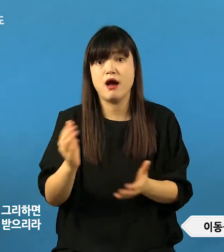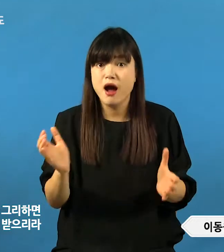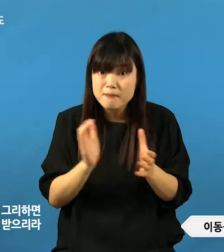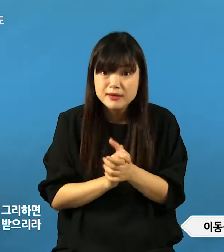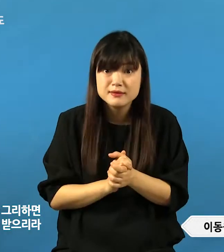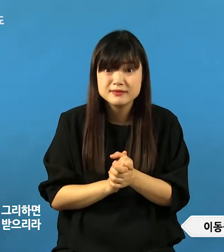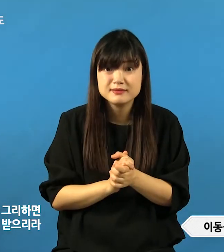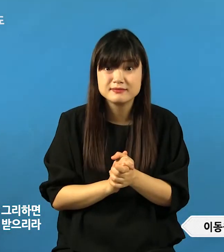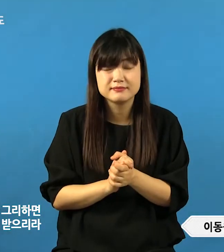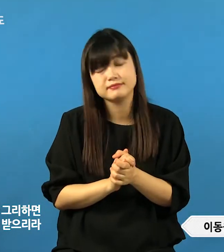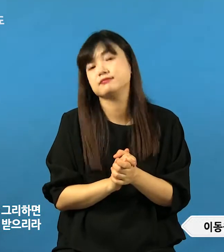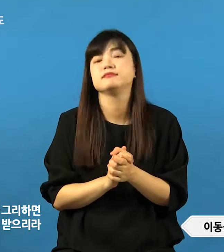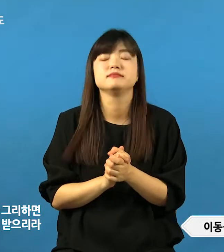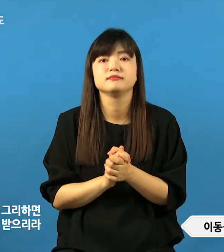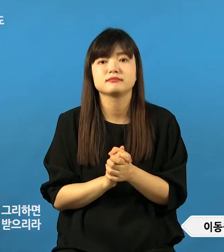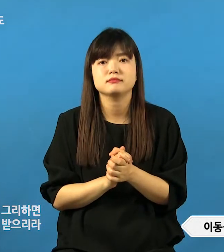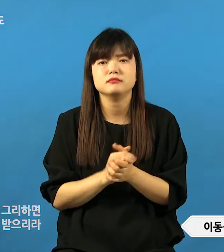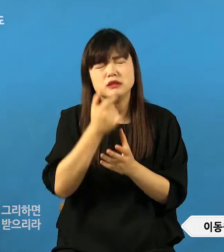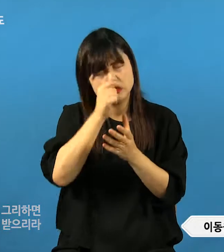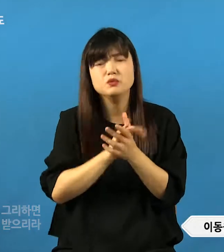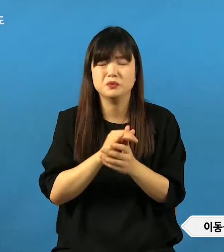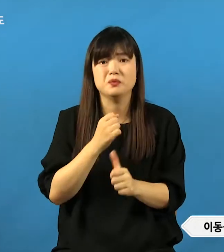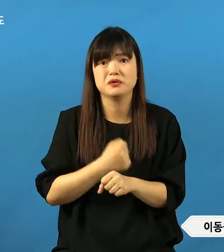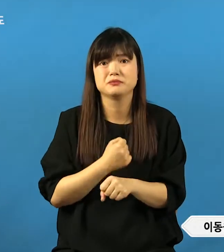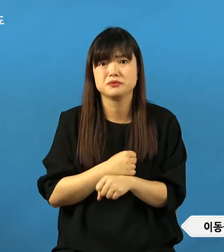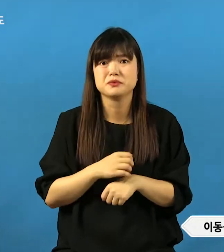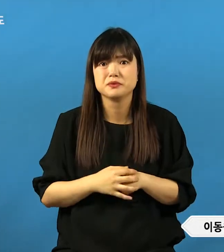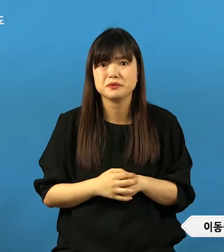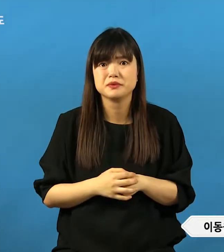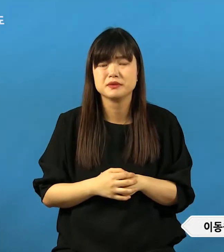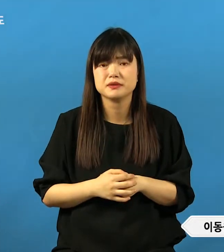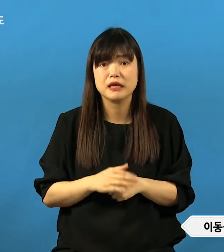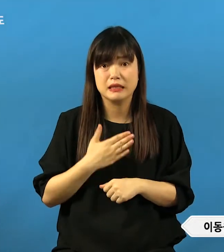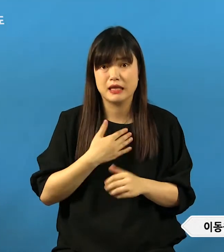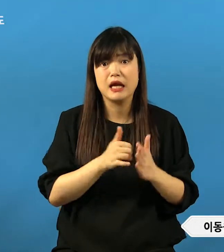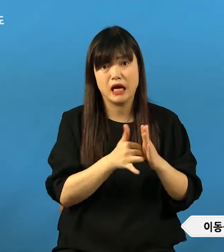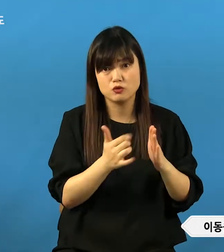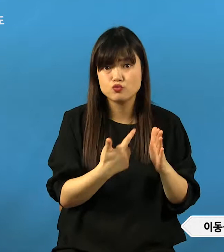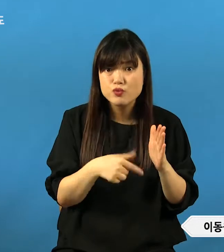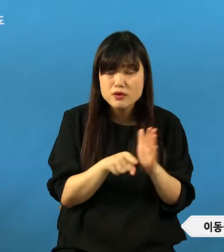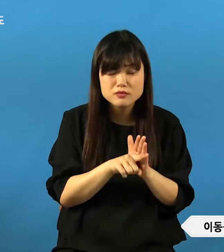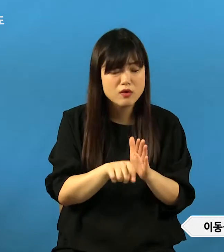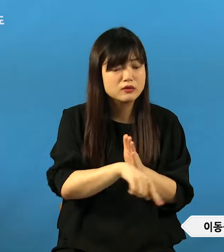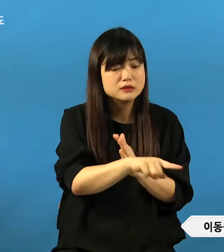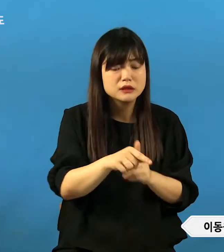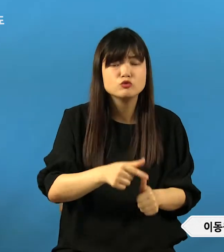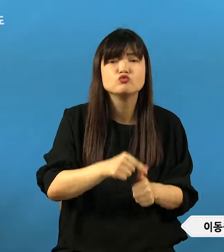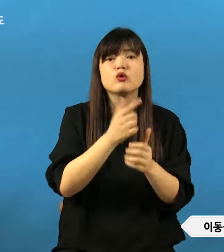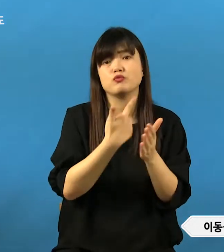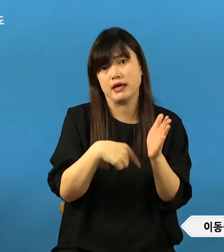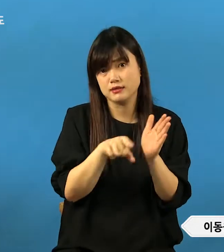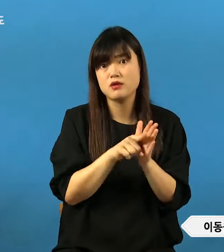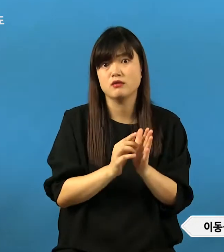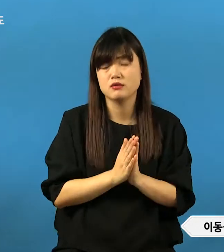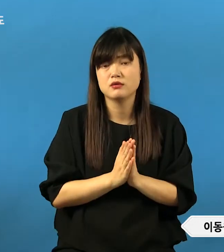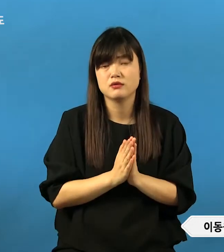받으리라. 아멘이십니까? 그럼 기도해야죠. 내 가족들을 위해서, 그들의 구원을 위해서 말입니다.